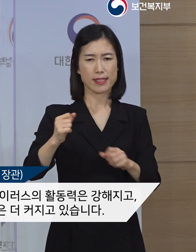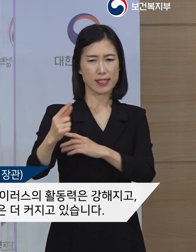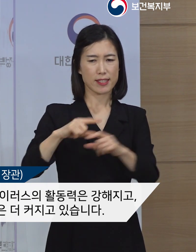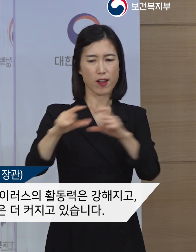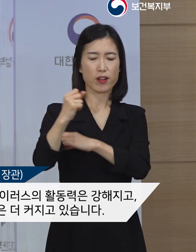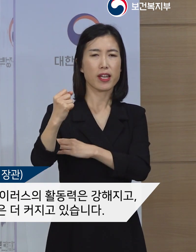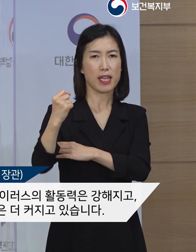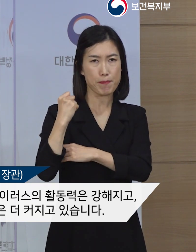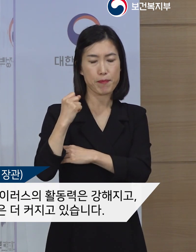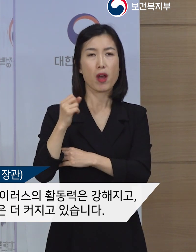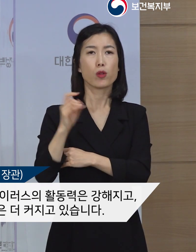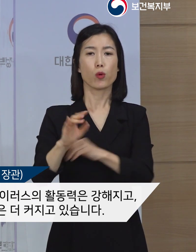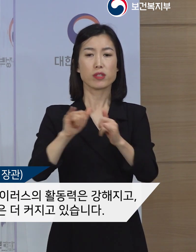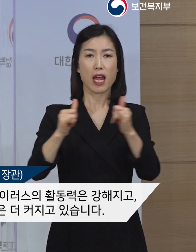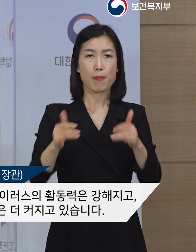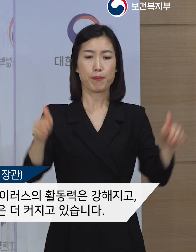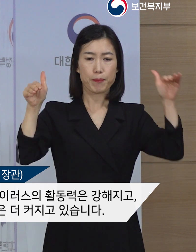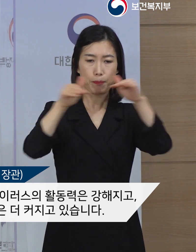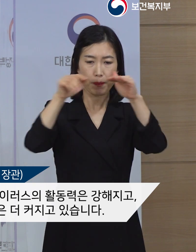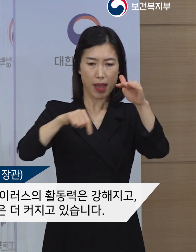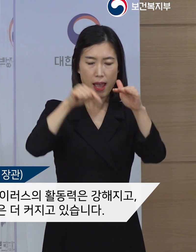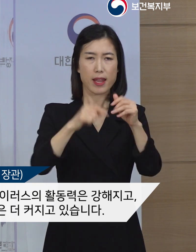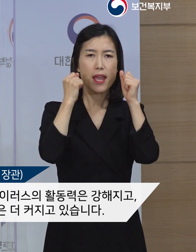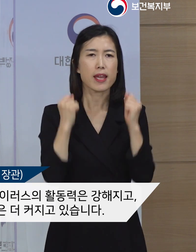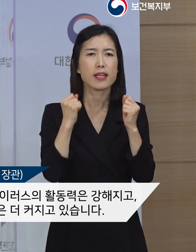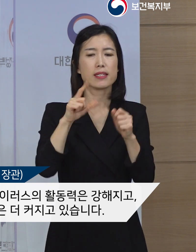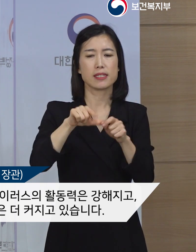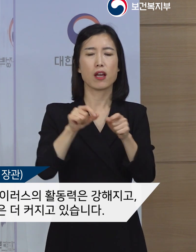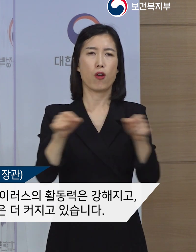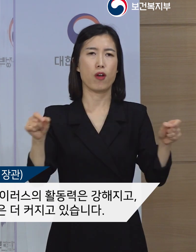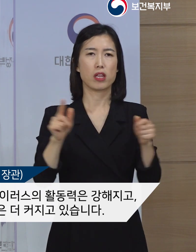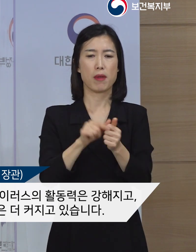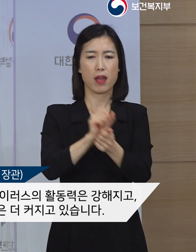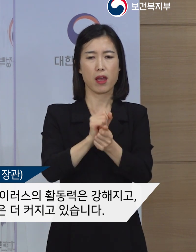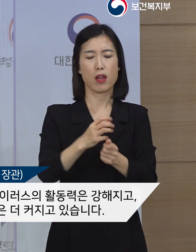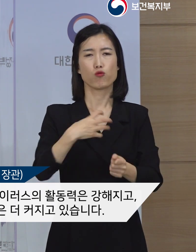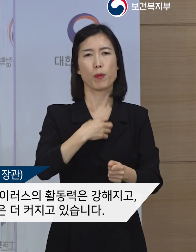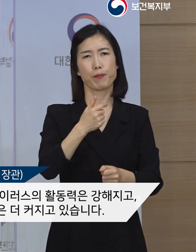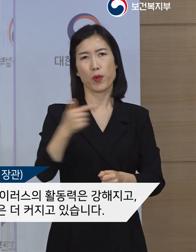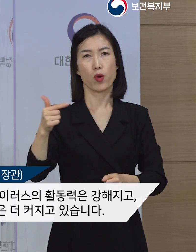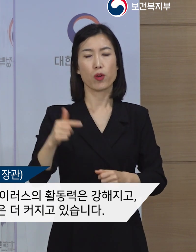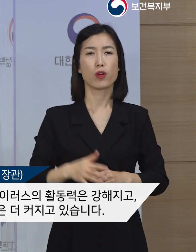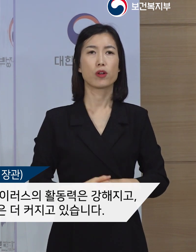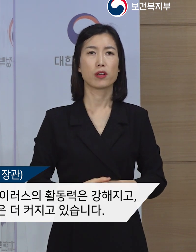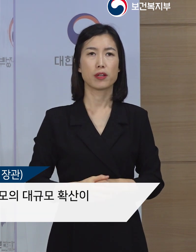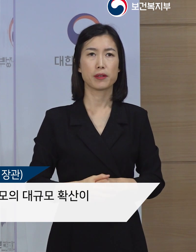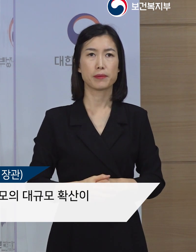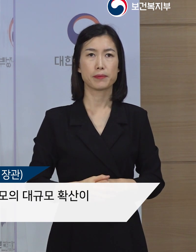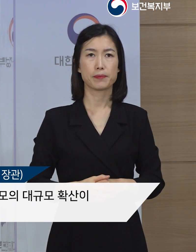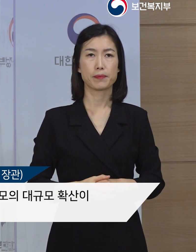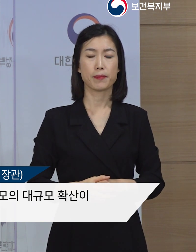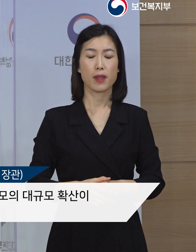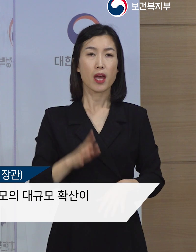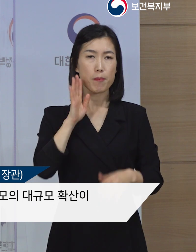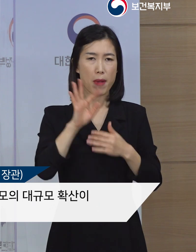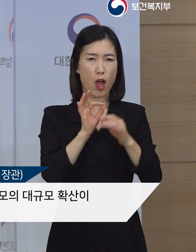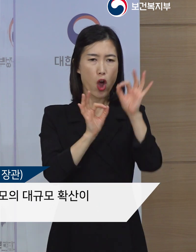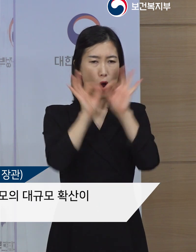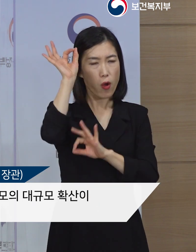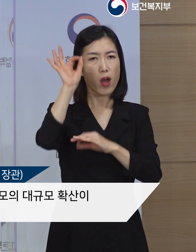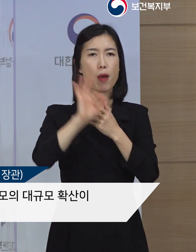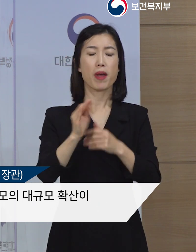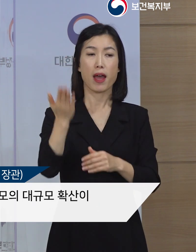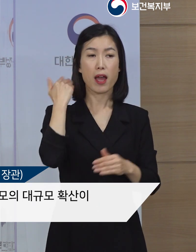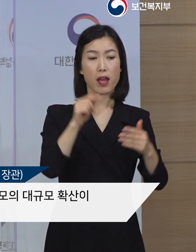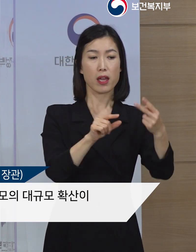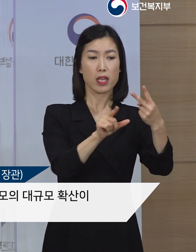강해지고 밀폐된 실내 활동이 증가하여 감염 위험 요인은 더 커지고 있습니다. 자칫하면 지난